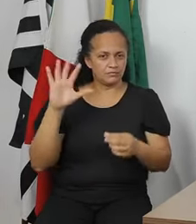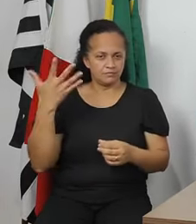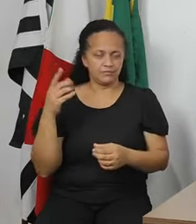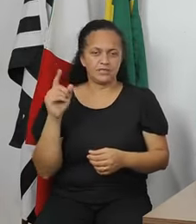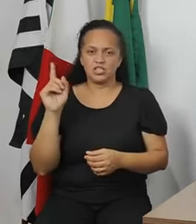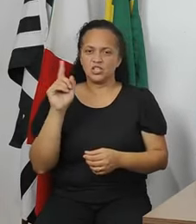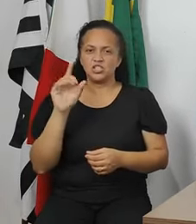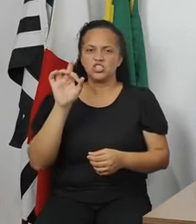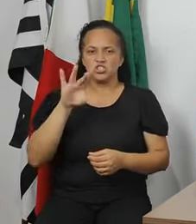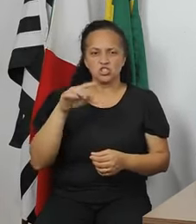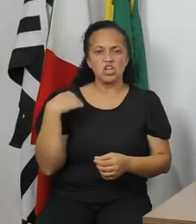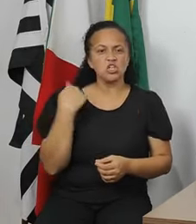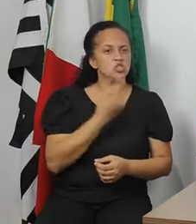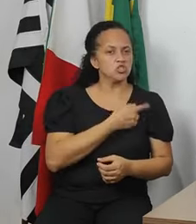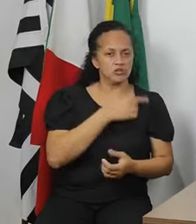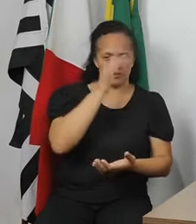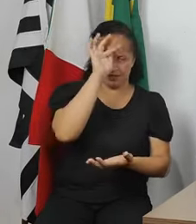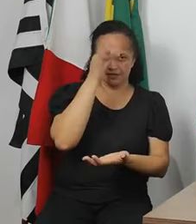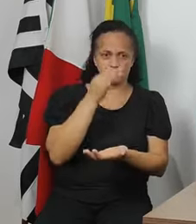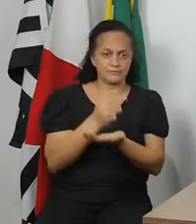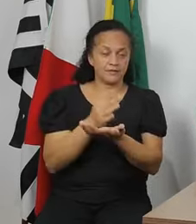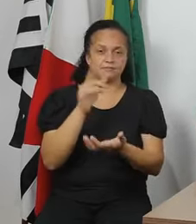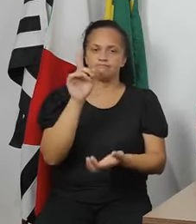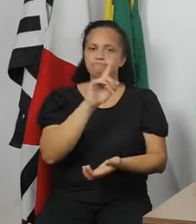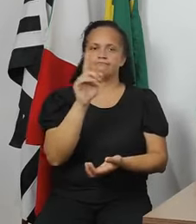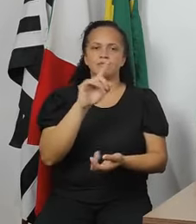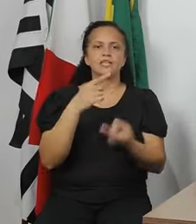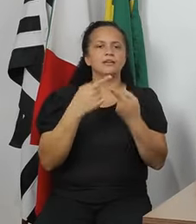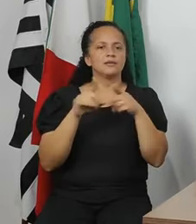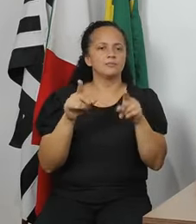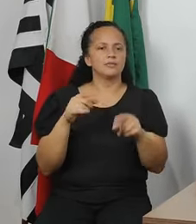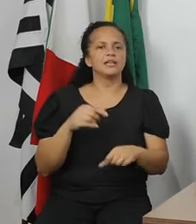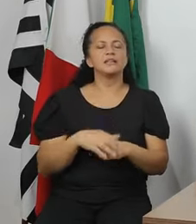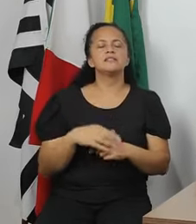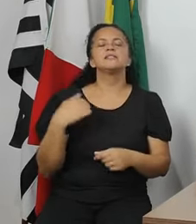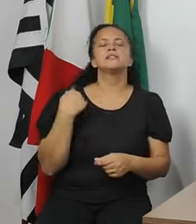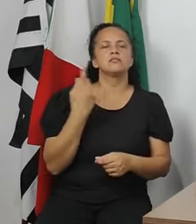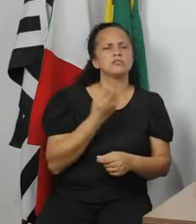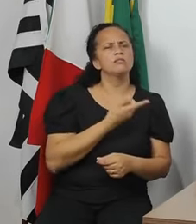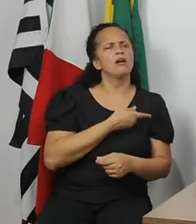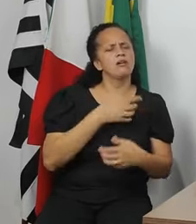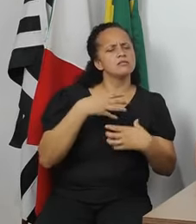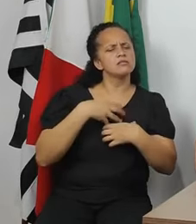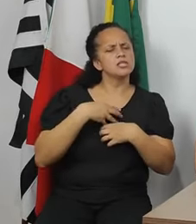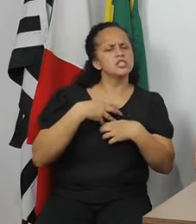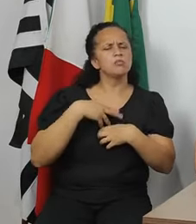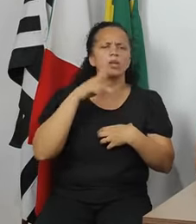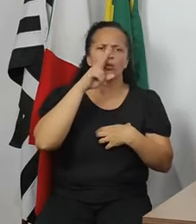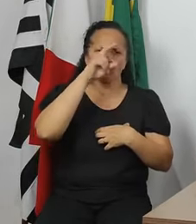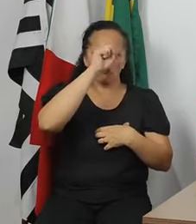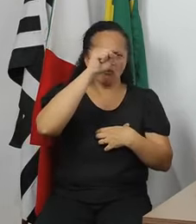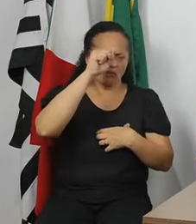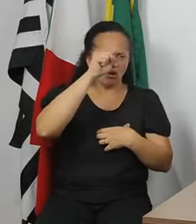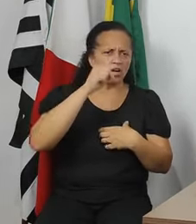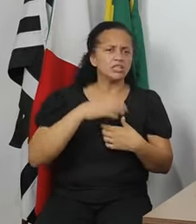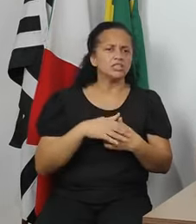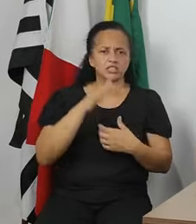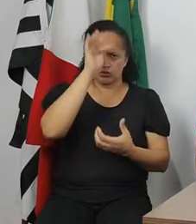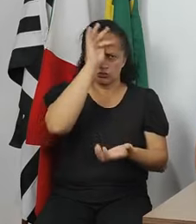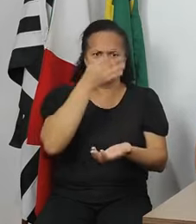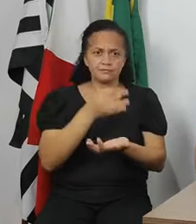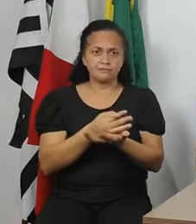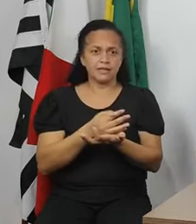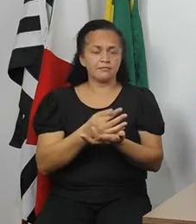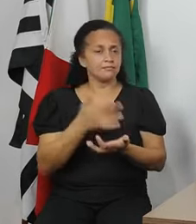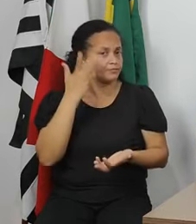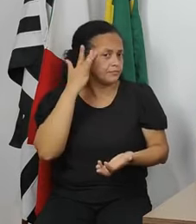É o quanto também a gente está sensível e forte para dar espaço de fé. Então, às vezes a gente fala, eu acredito, mas